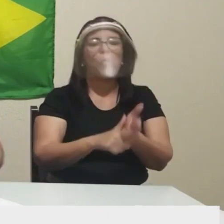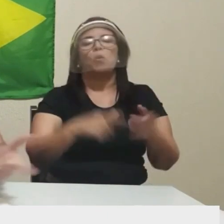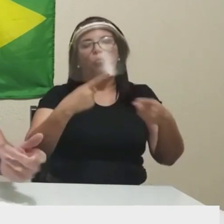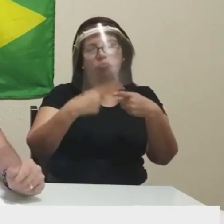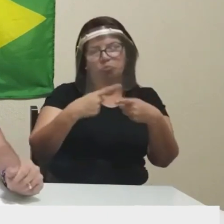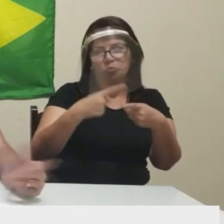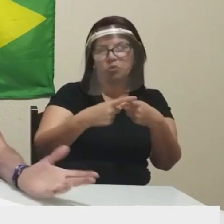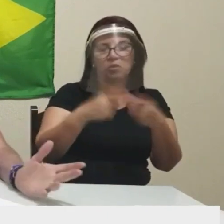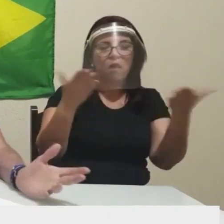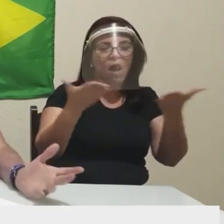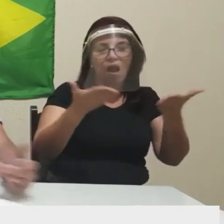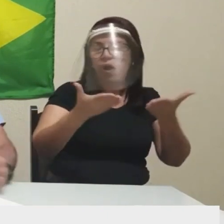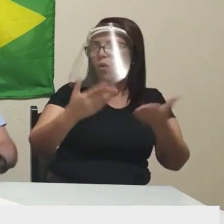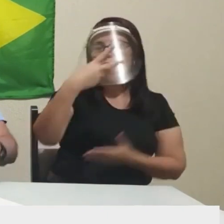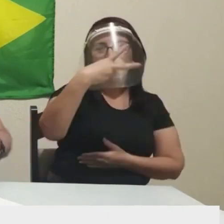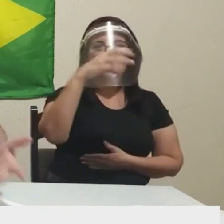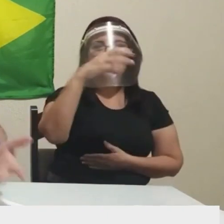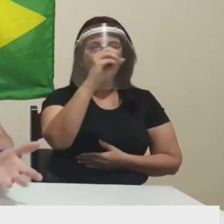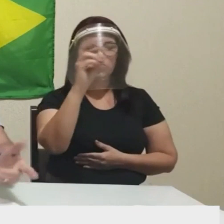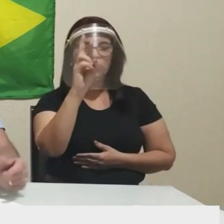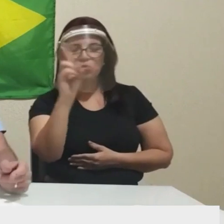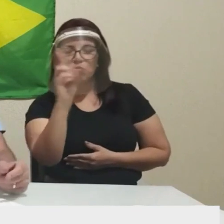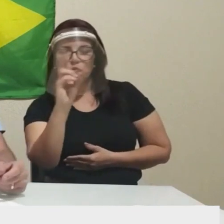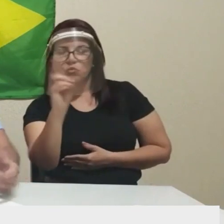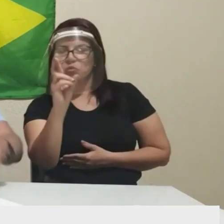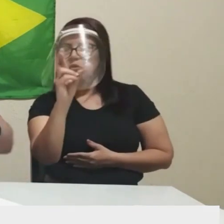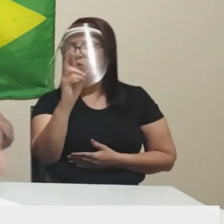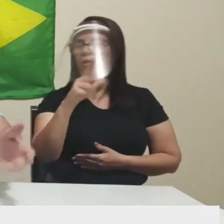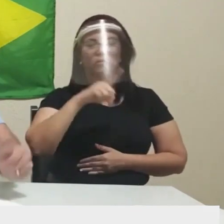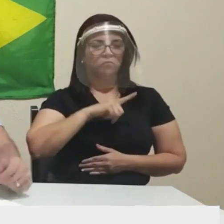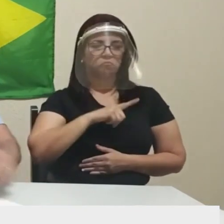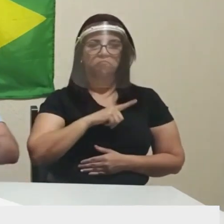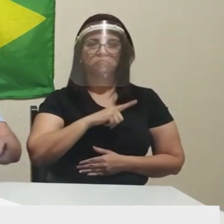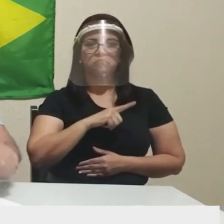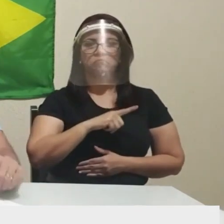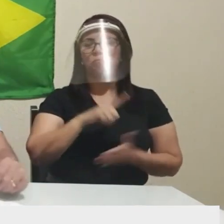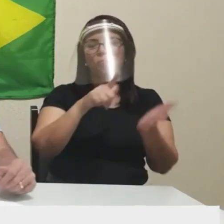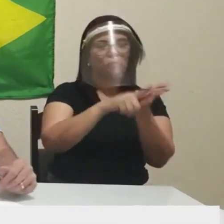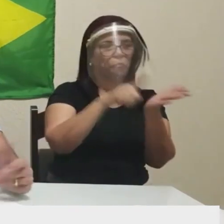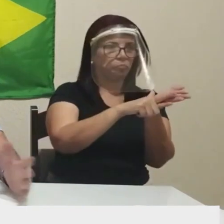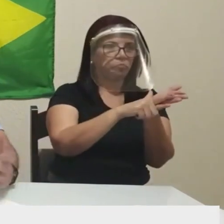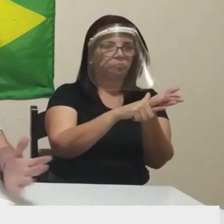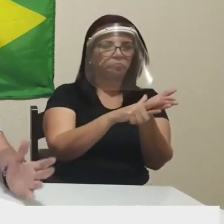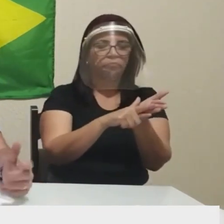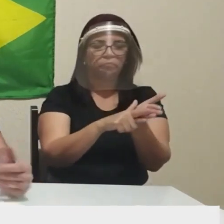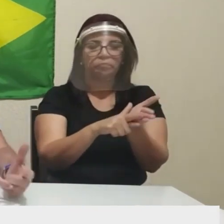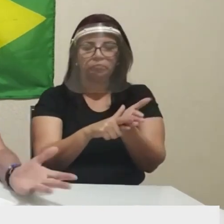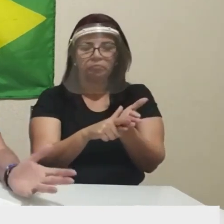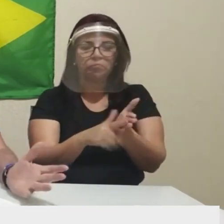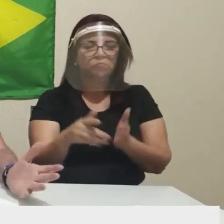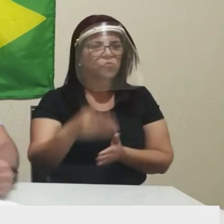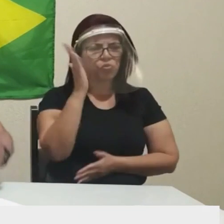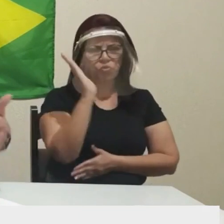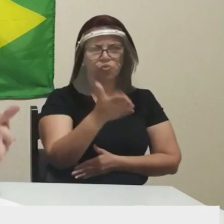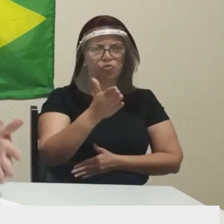o pagamento virtual. Ficamos quietos, porque senão haveria uma corrida no banco. Agora já praticamente essa questão está solucionada. Tinha